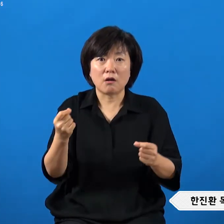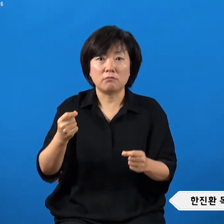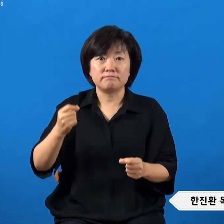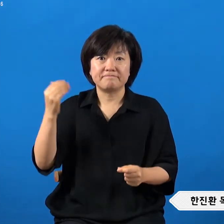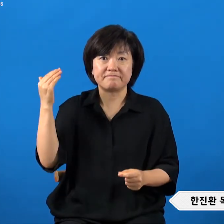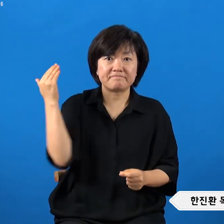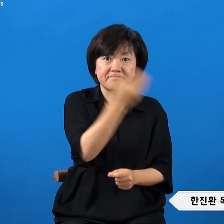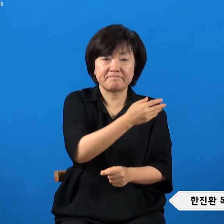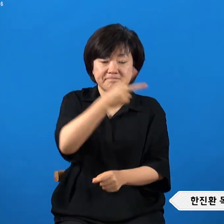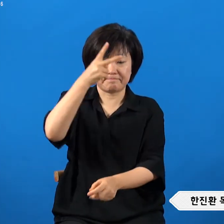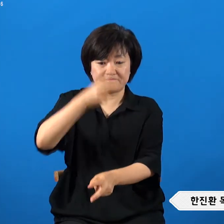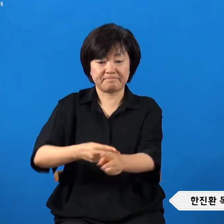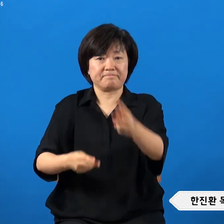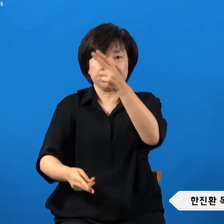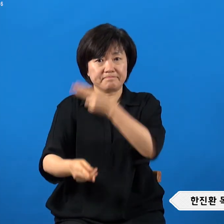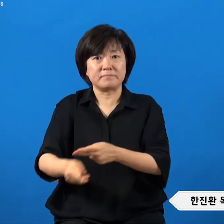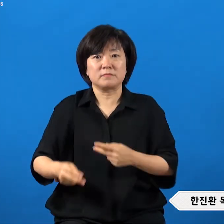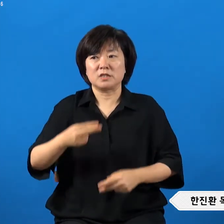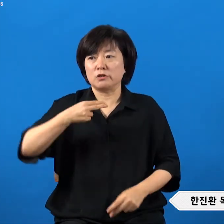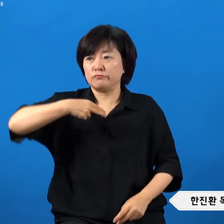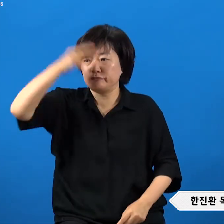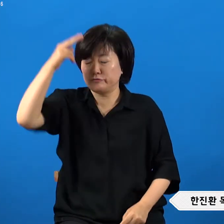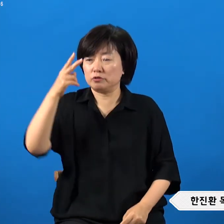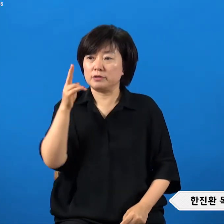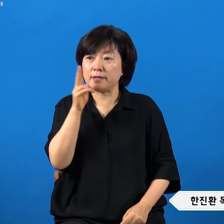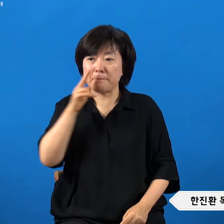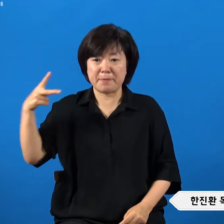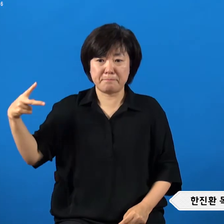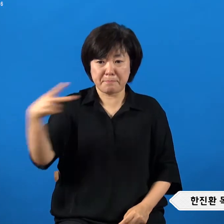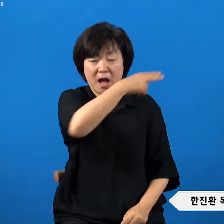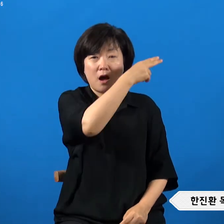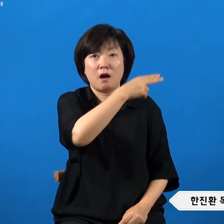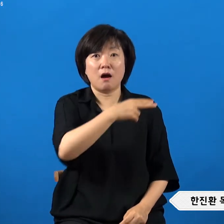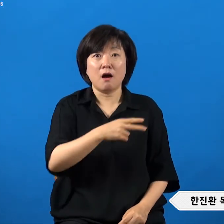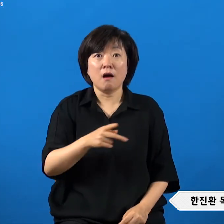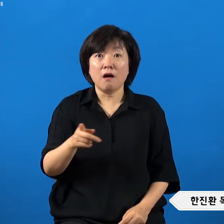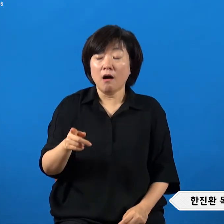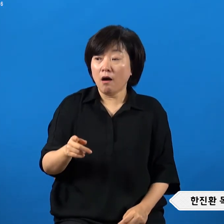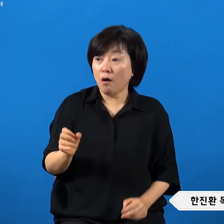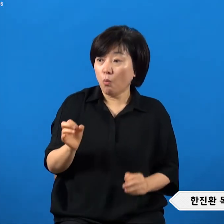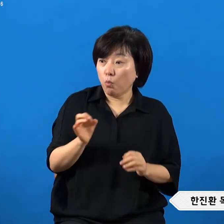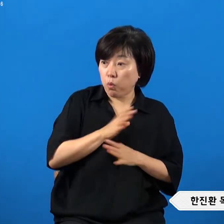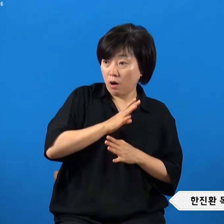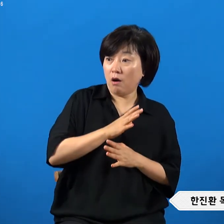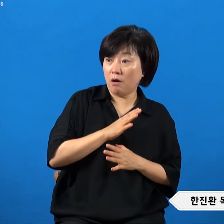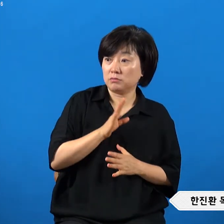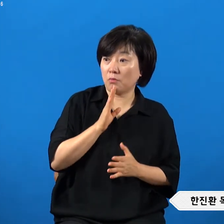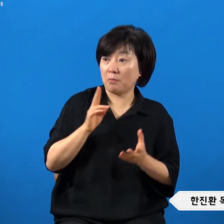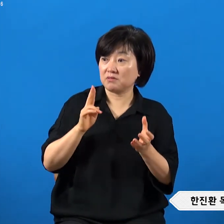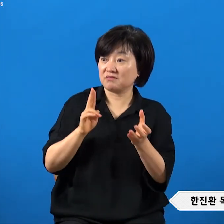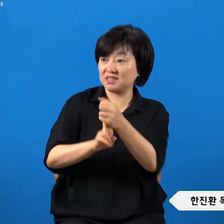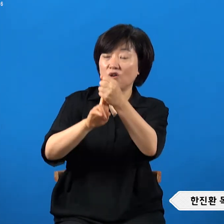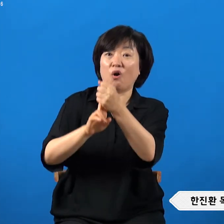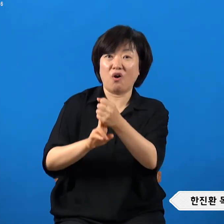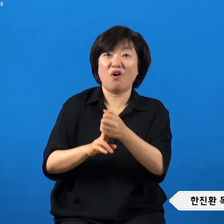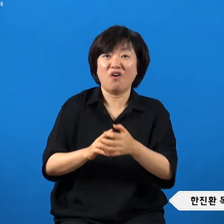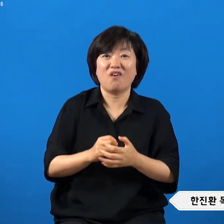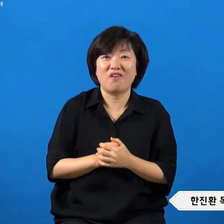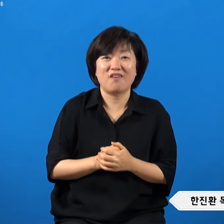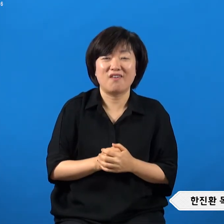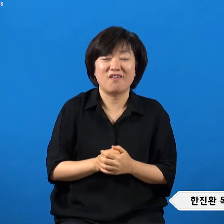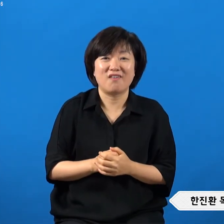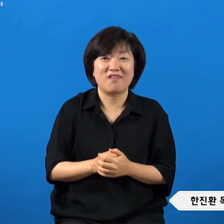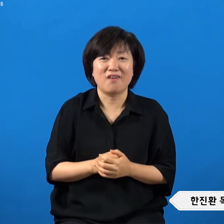끊어져 버렸습니다. 아주 냄새도 맡기 싫어하십니다. 정말 뭐 기적이 따로 있는 거예요. 그